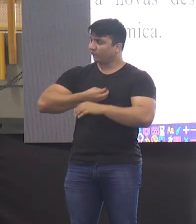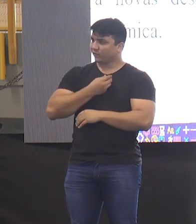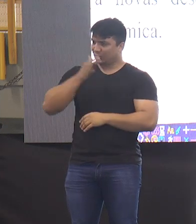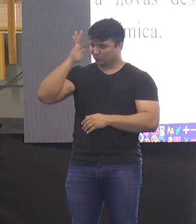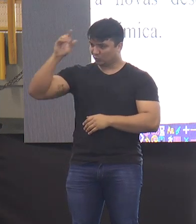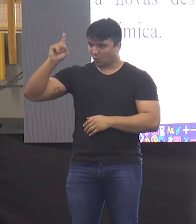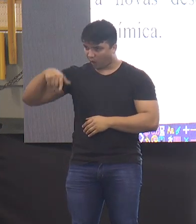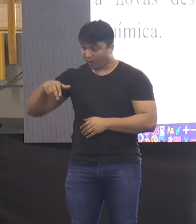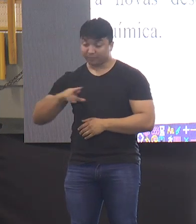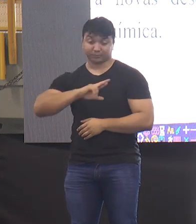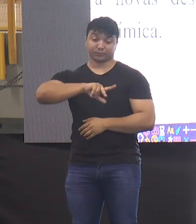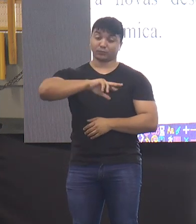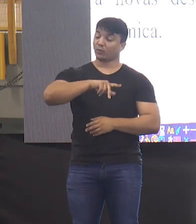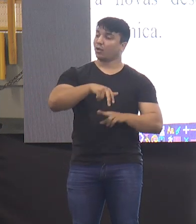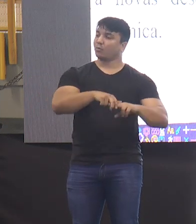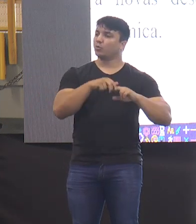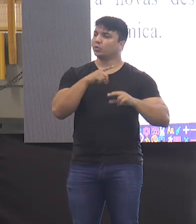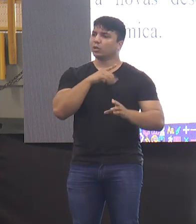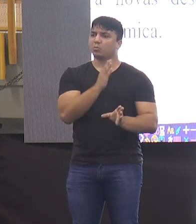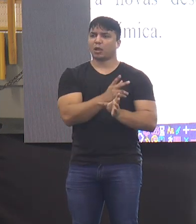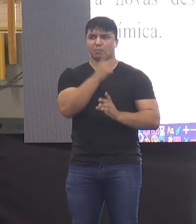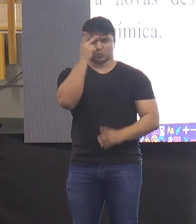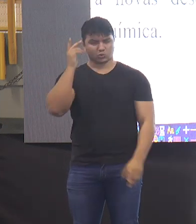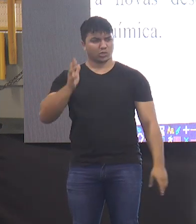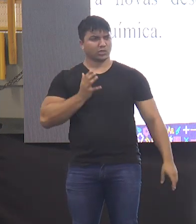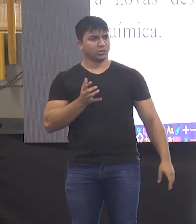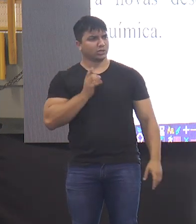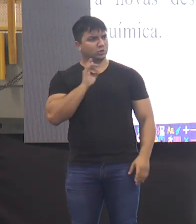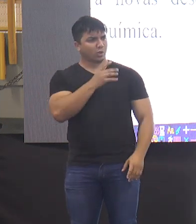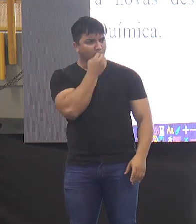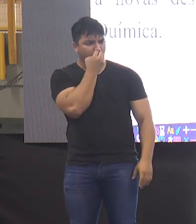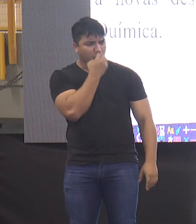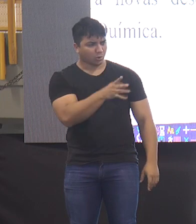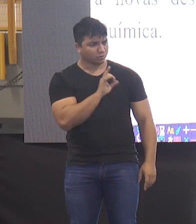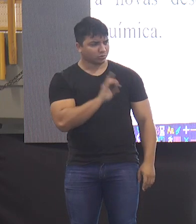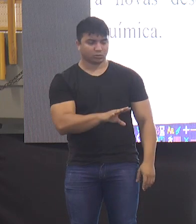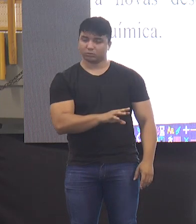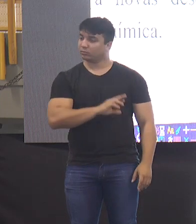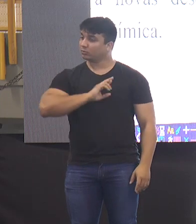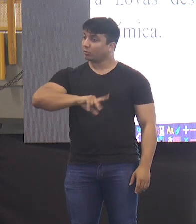cenário, ficar achando que a burguesia só tem qualidades.